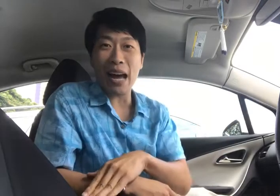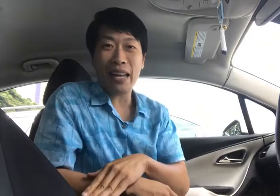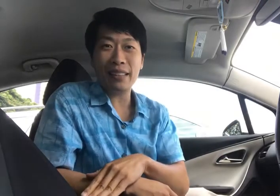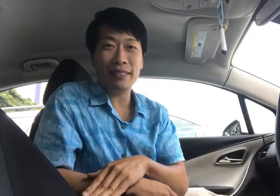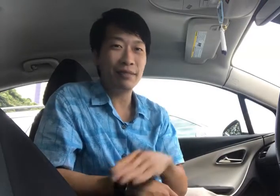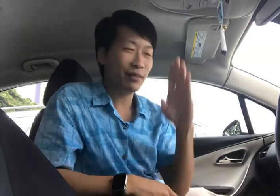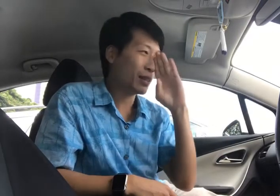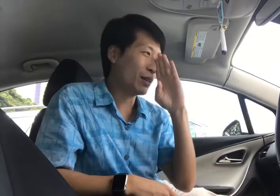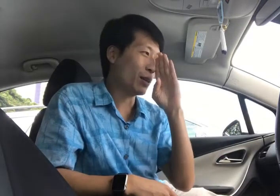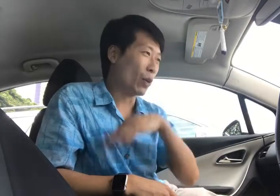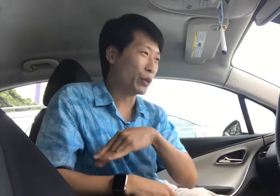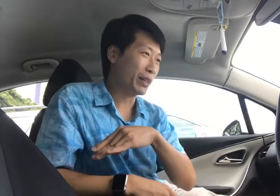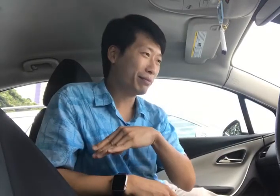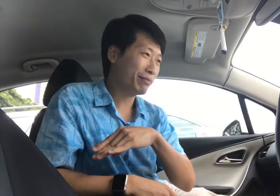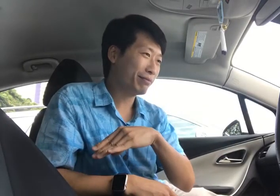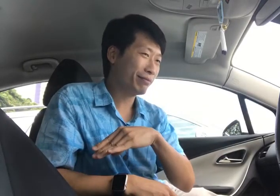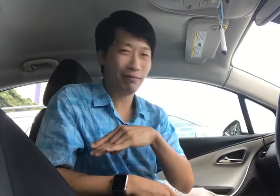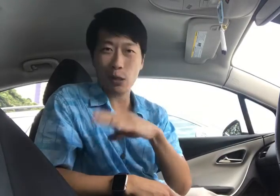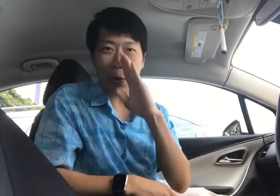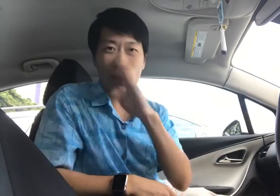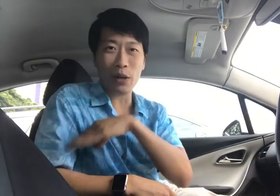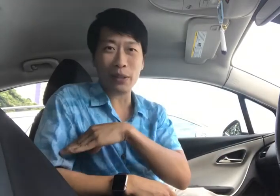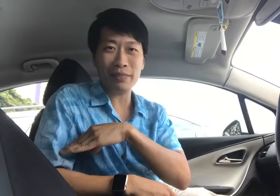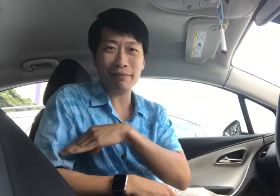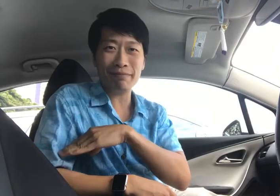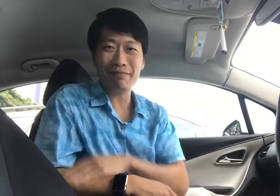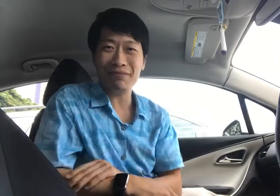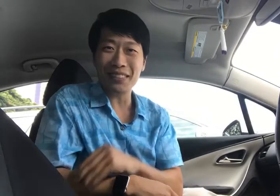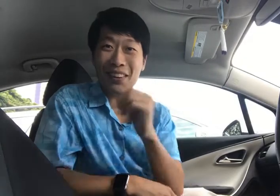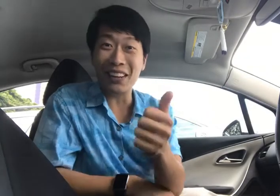bad, 悪い, 悪い.